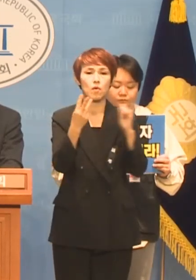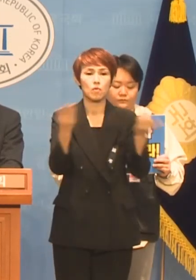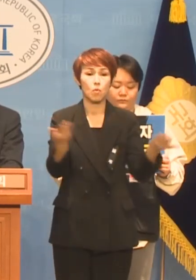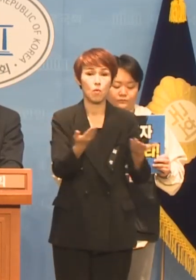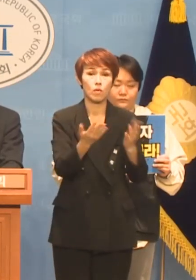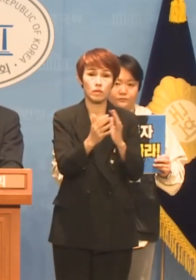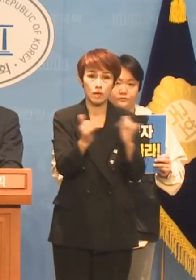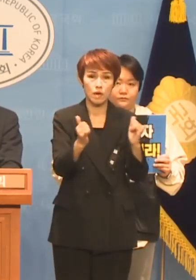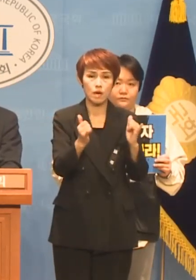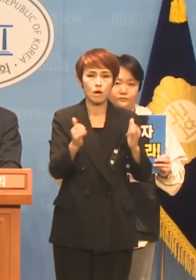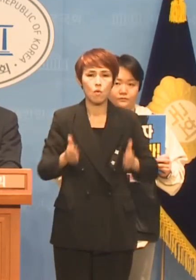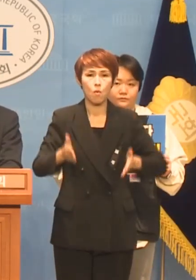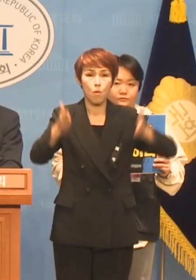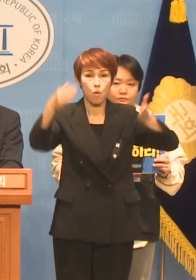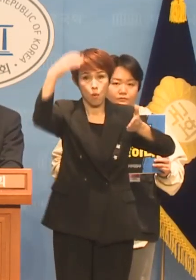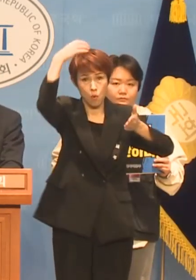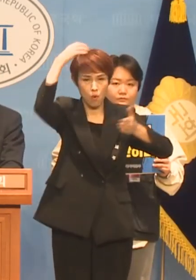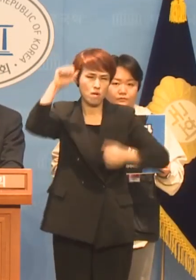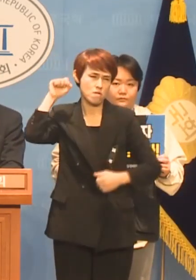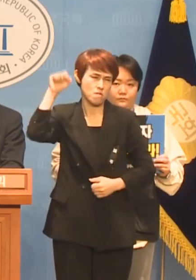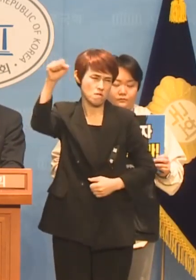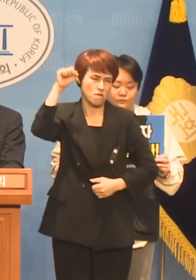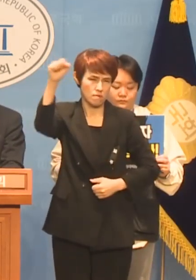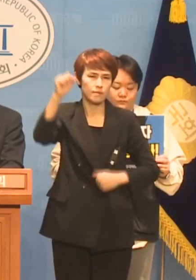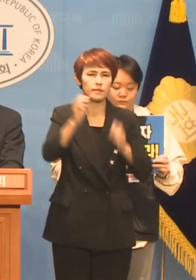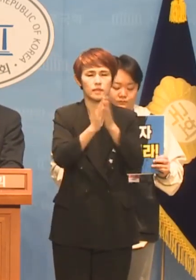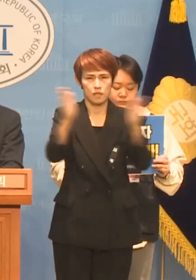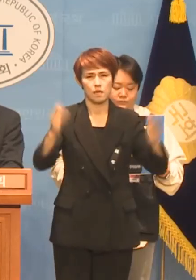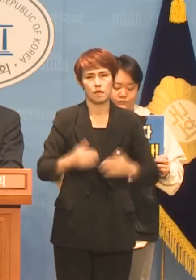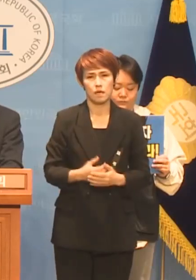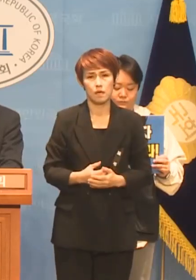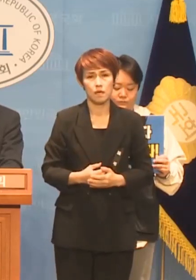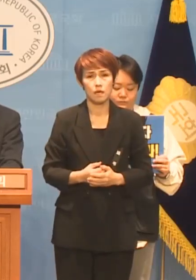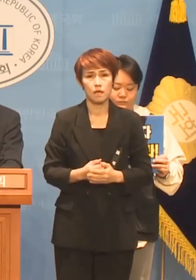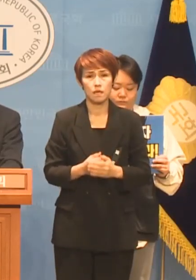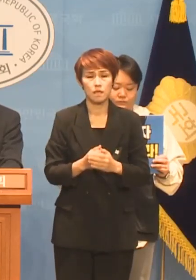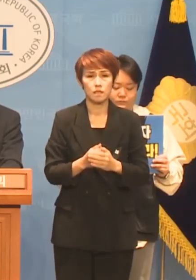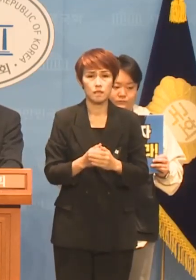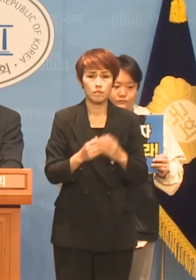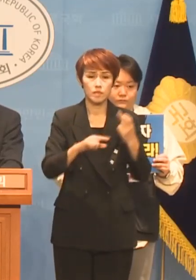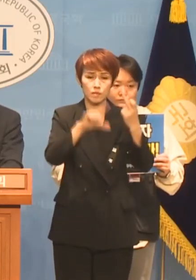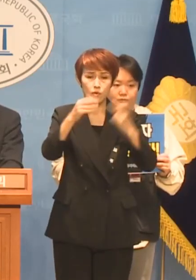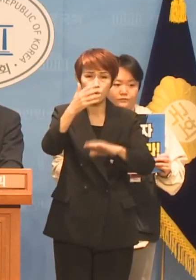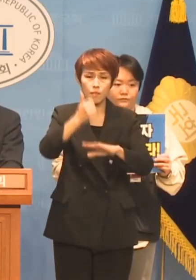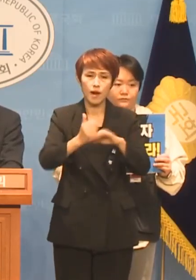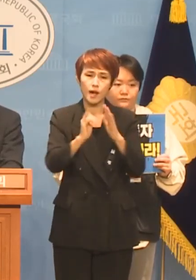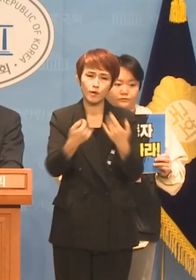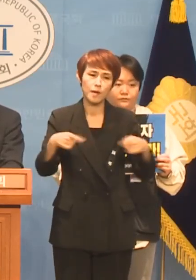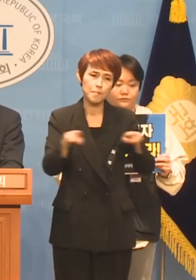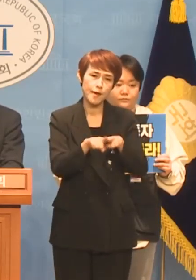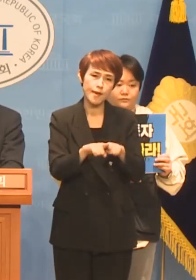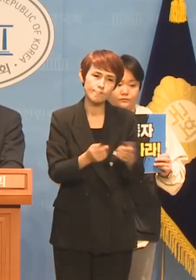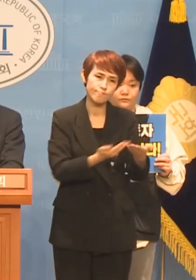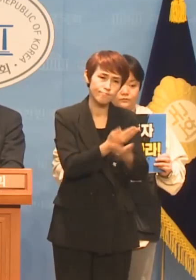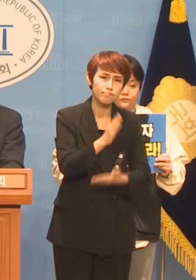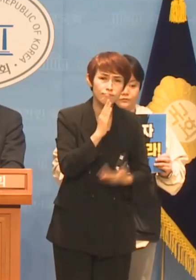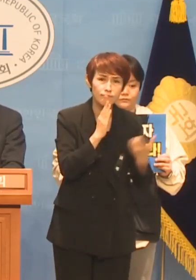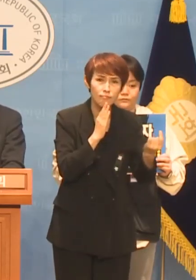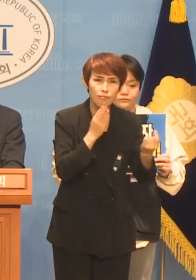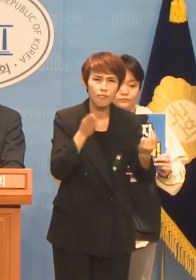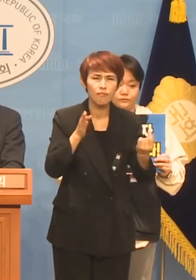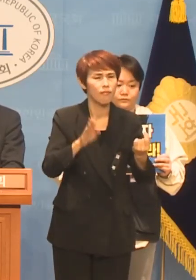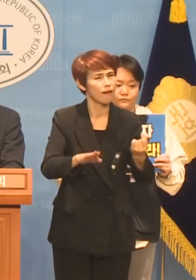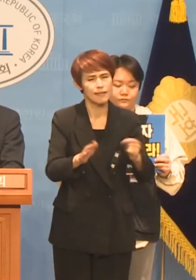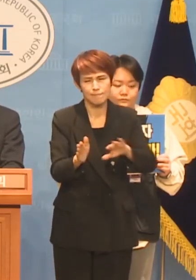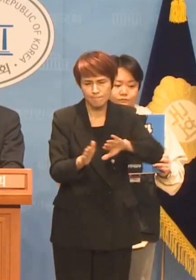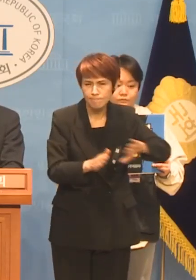고공농성을 시작하였습니다. 그 어느 때보다 따뜻하게 보내야 할 연말연시에 가족을 뒤로한 채 고공농성이라는